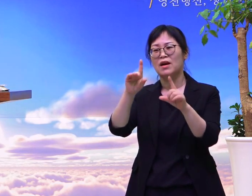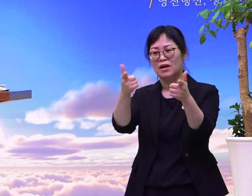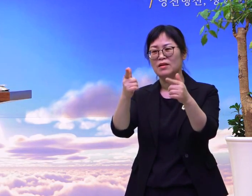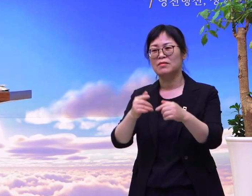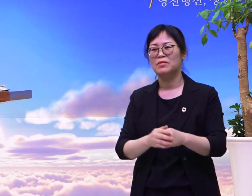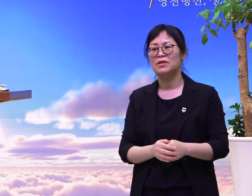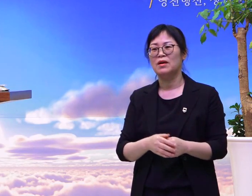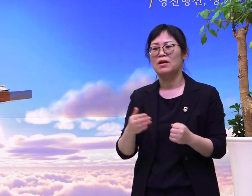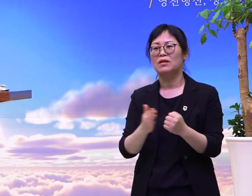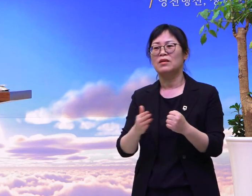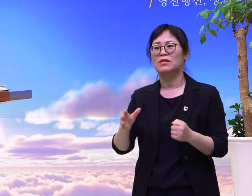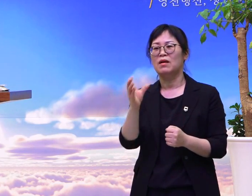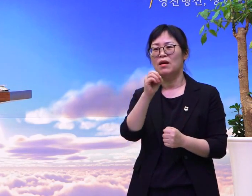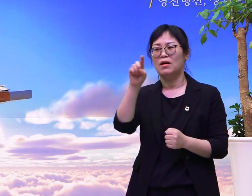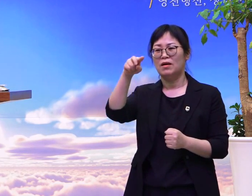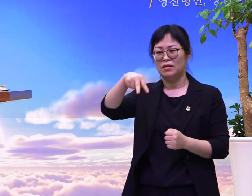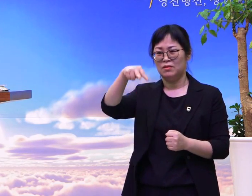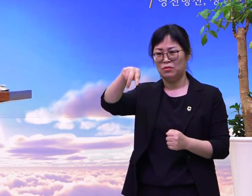아수르에게 멸망당했고,